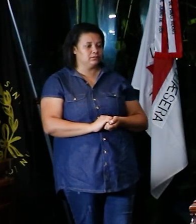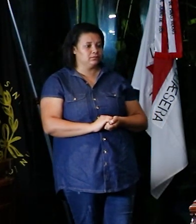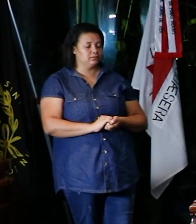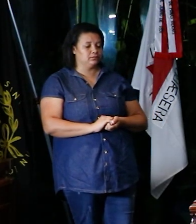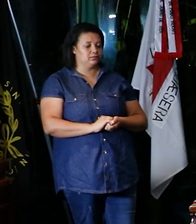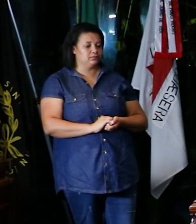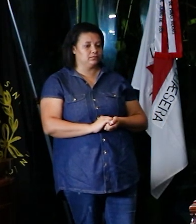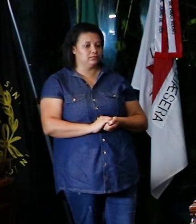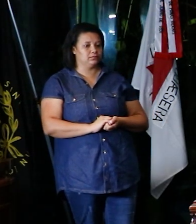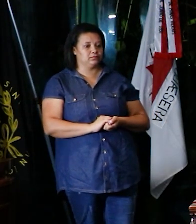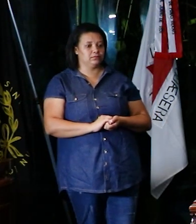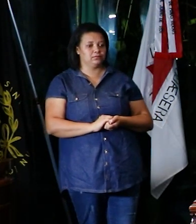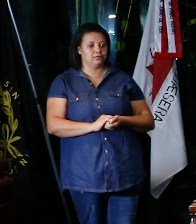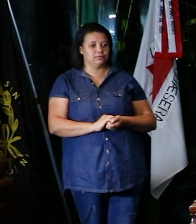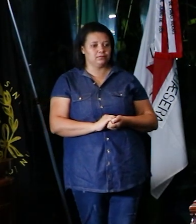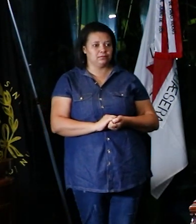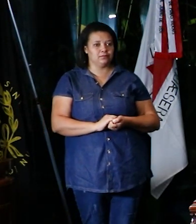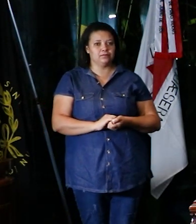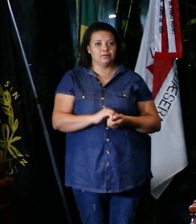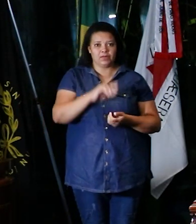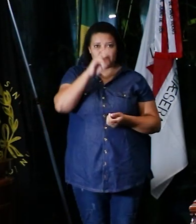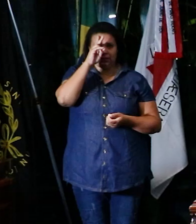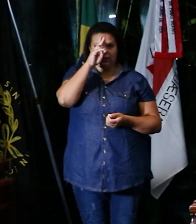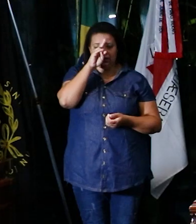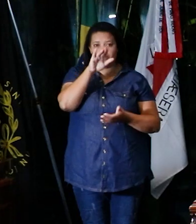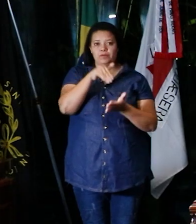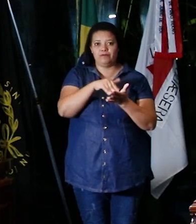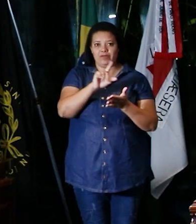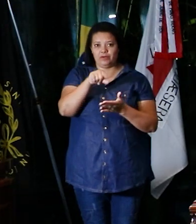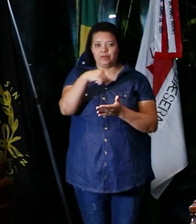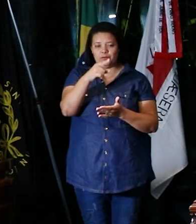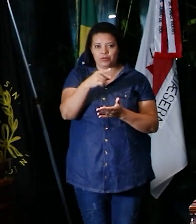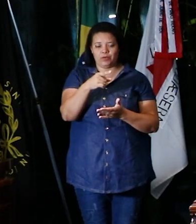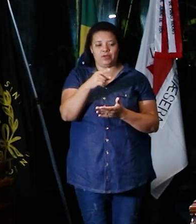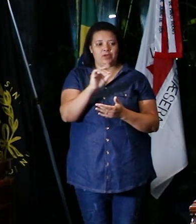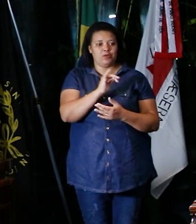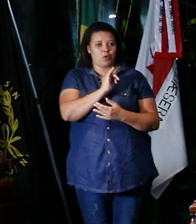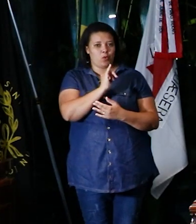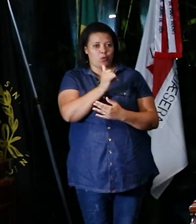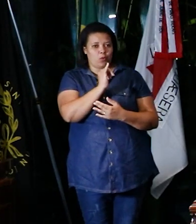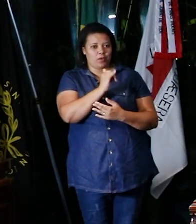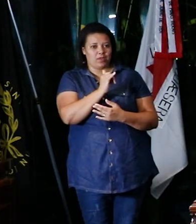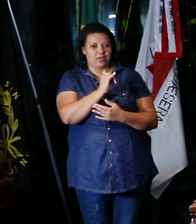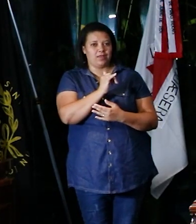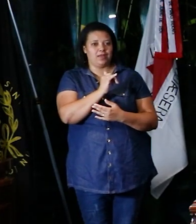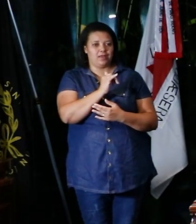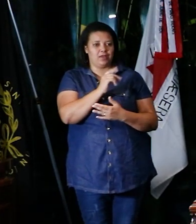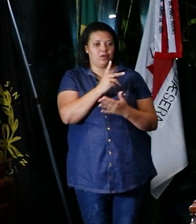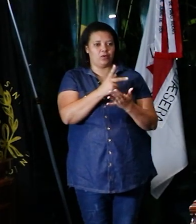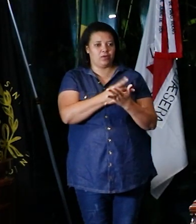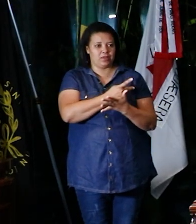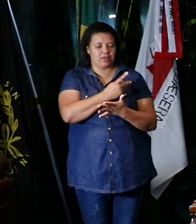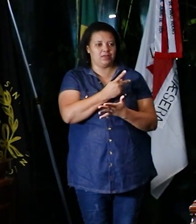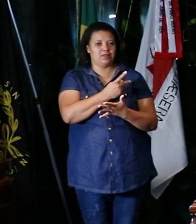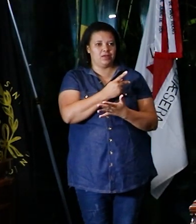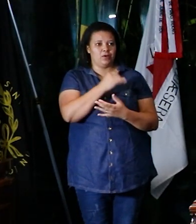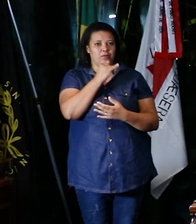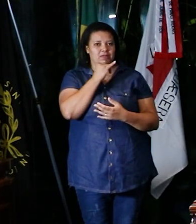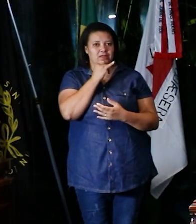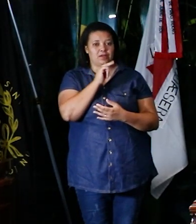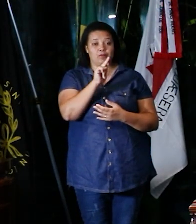Me lembra, Léo, de te contar um caso sobre o parceiro de Bach, que é um poema dele, um grilo